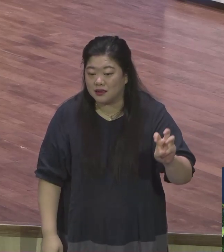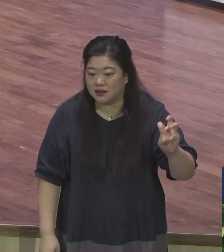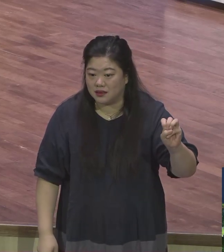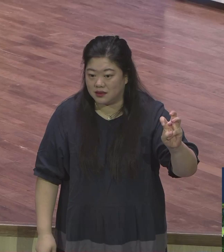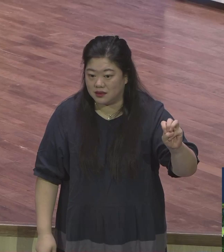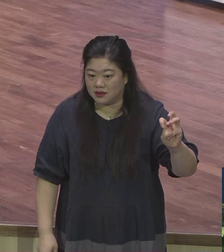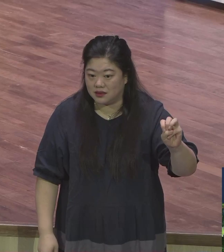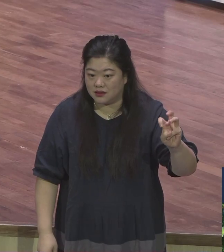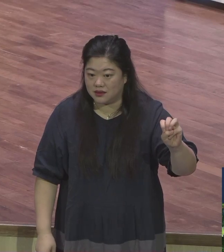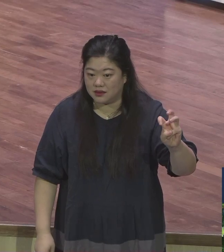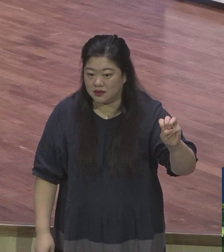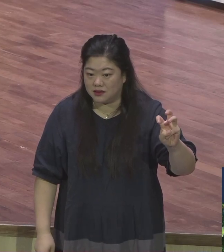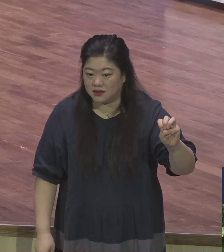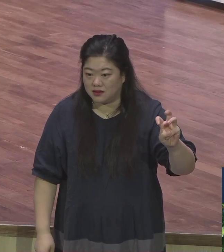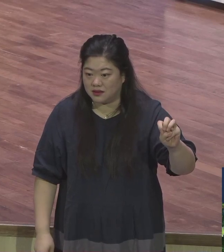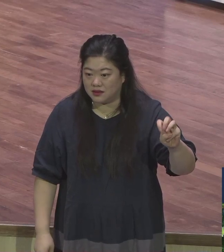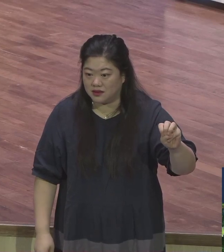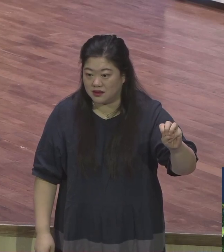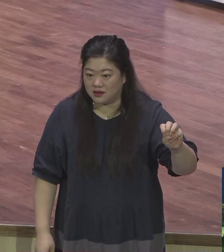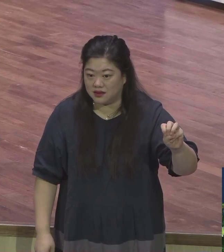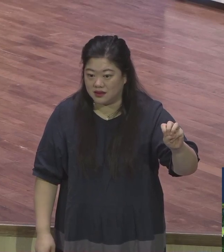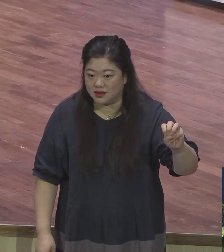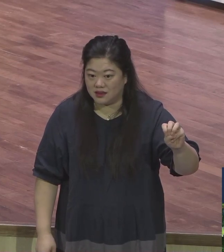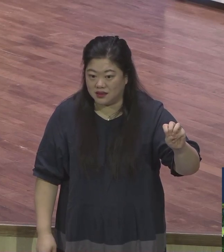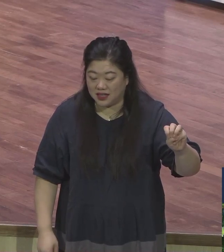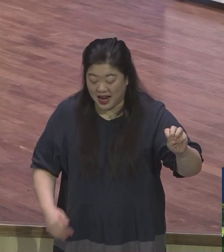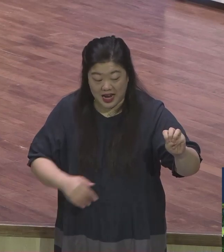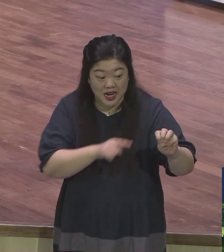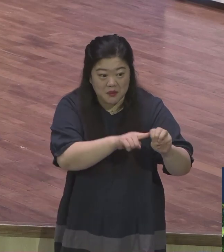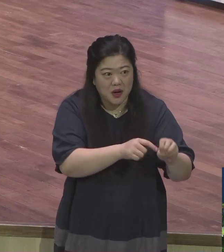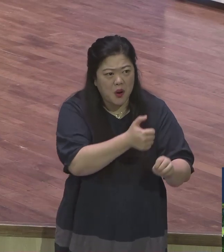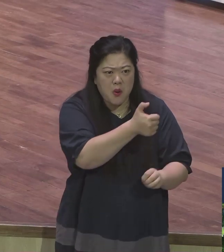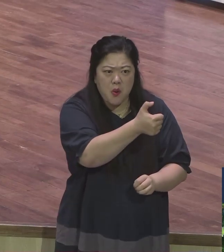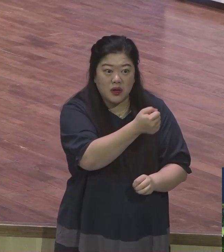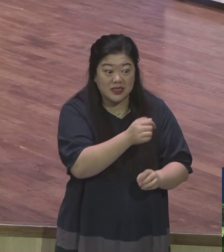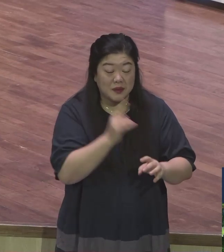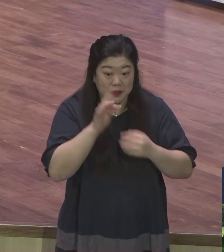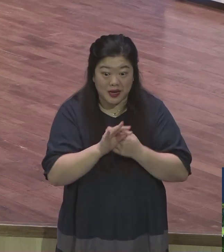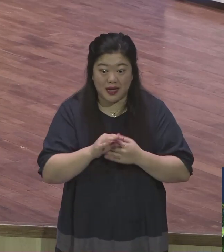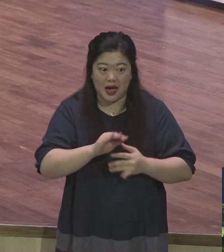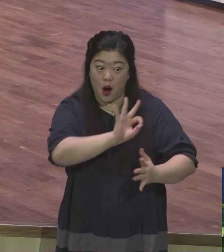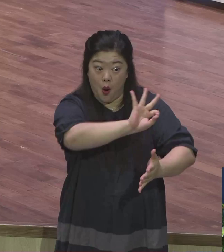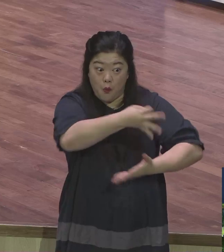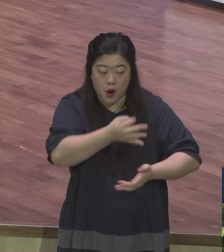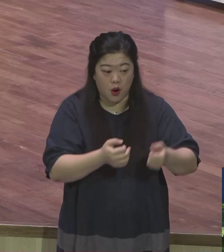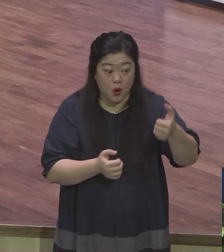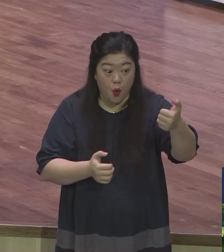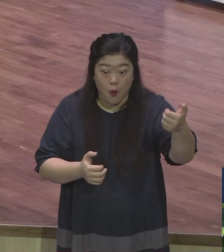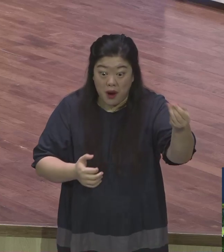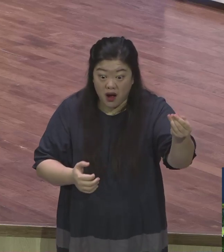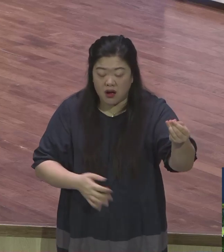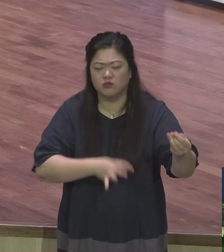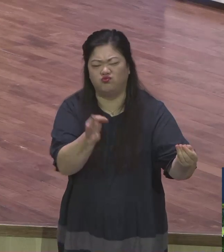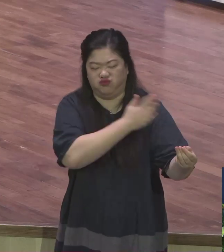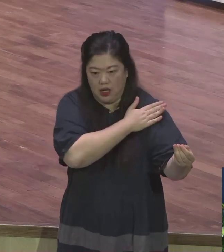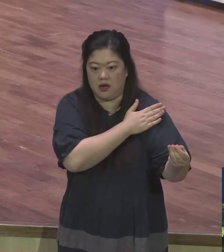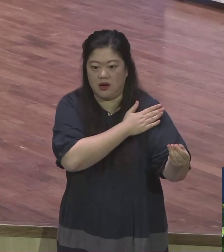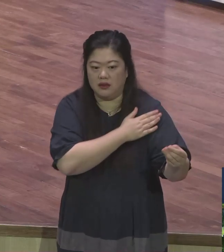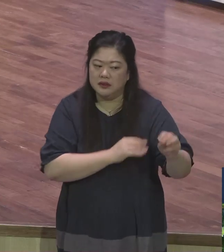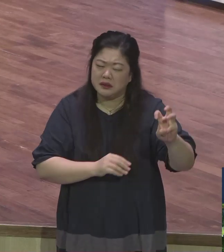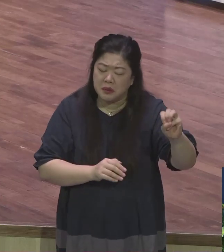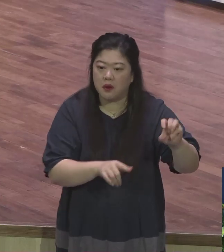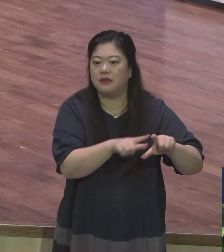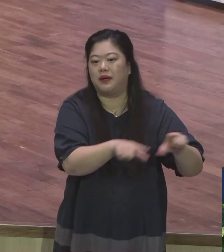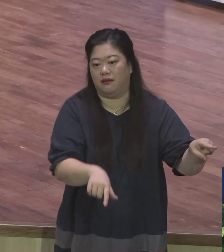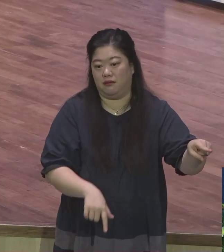가지고 사는 거예요. 보통 일반적으로 500불, 50만 원이면 잘 사는 거예요. 그러니까 사는 내용이